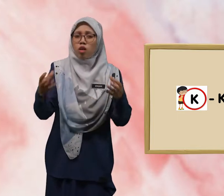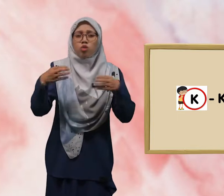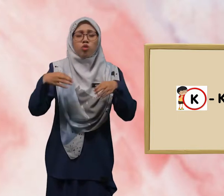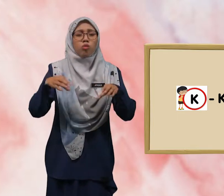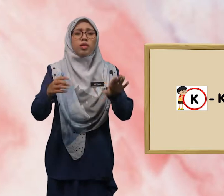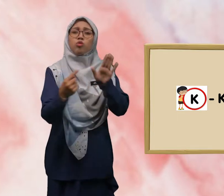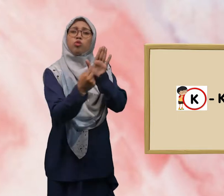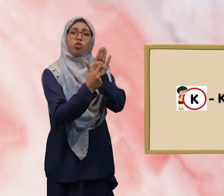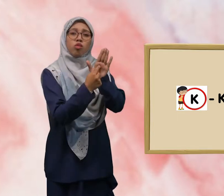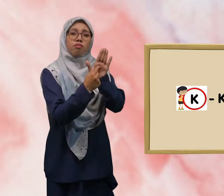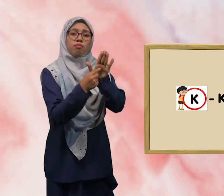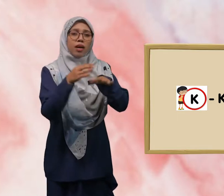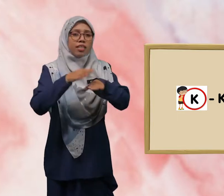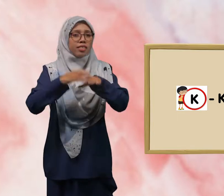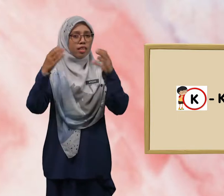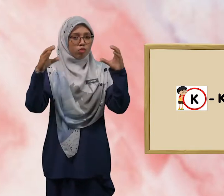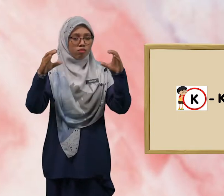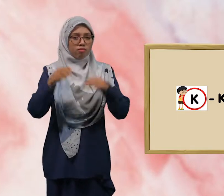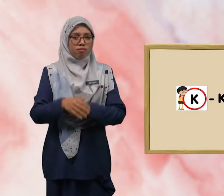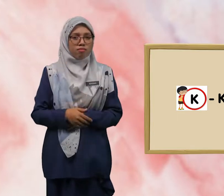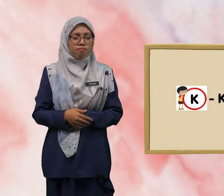subuh tunjuk pada Cikgu